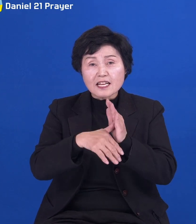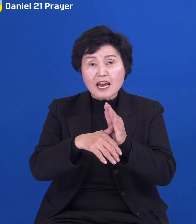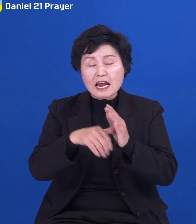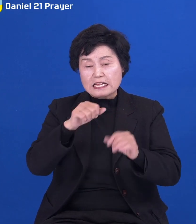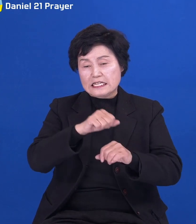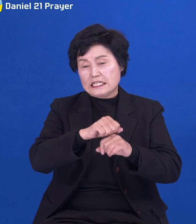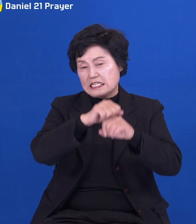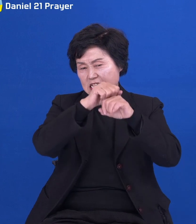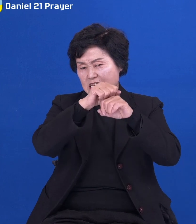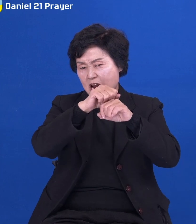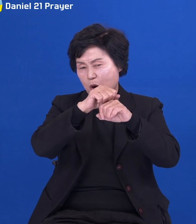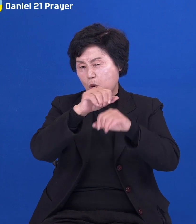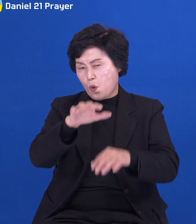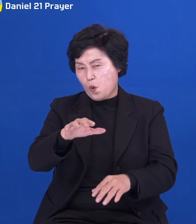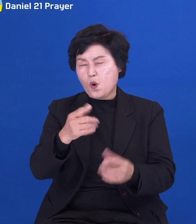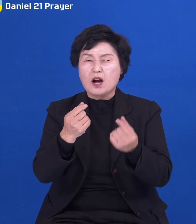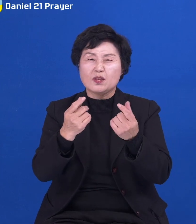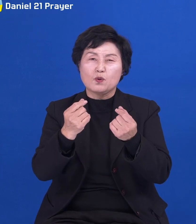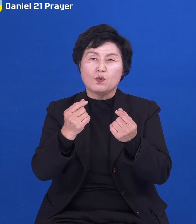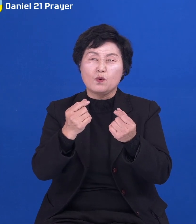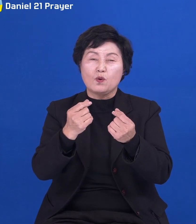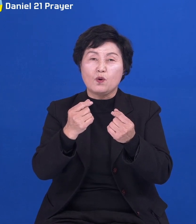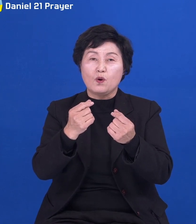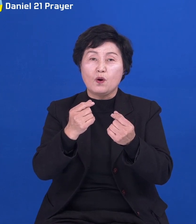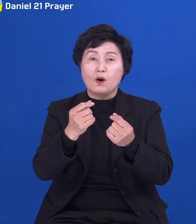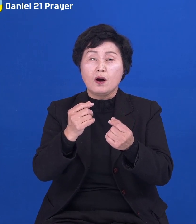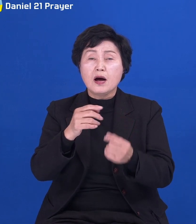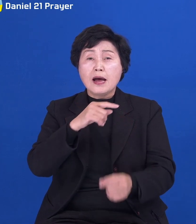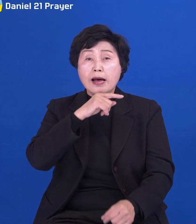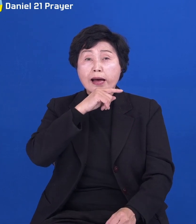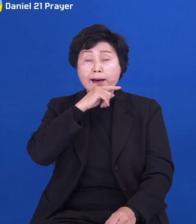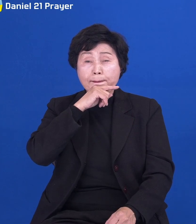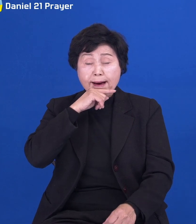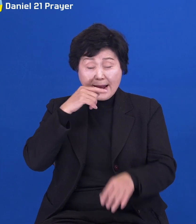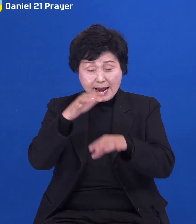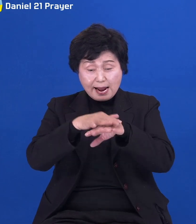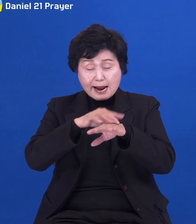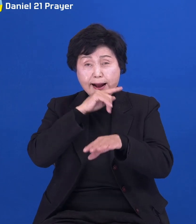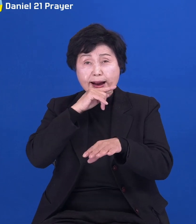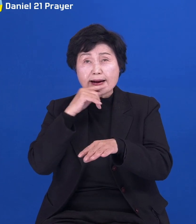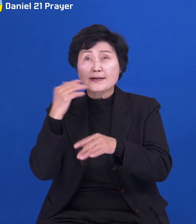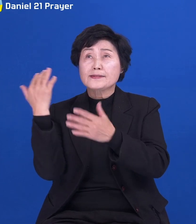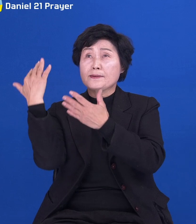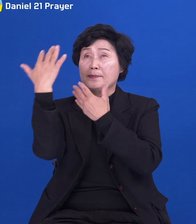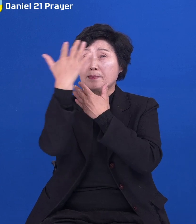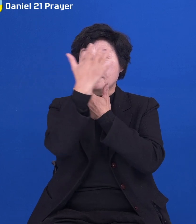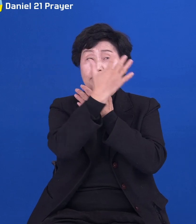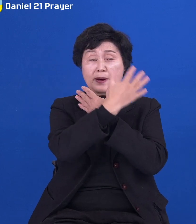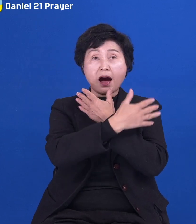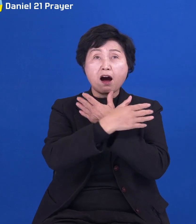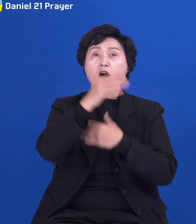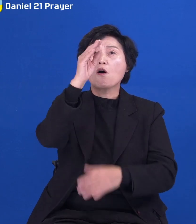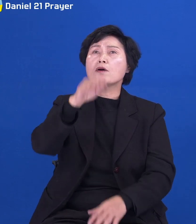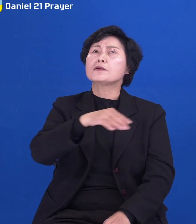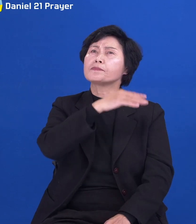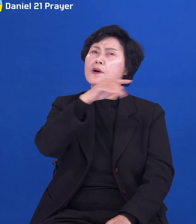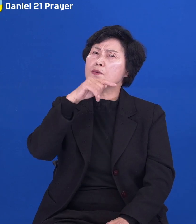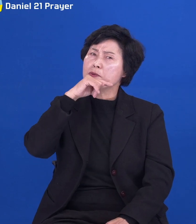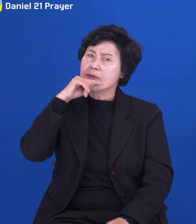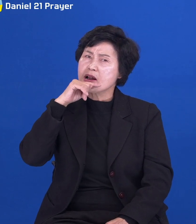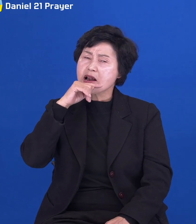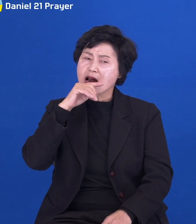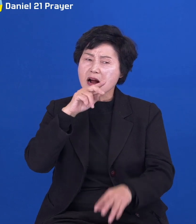상상을 해보세요. 빨간 그 앞뒤면에다 다 빨간 천을 이렇게 휘둘렀어요. 그리고 십자가도 빨간 거, 방석도